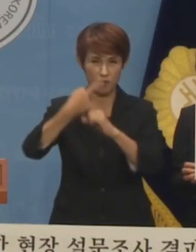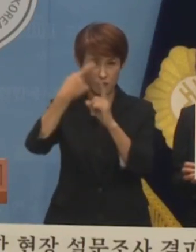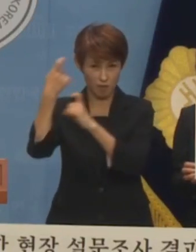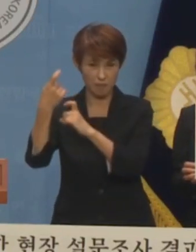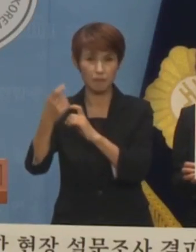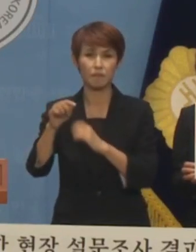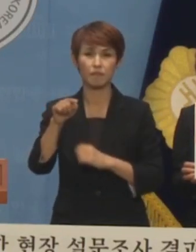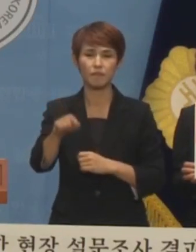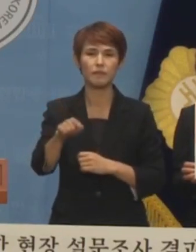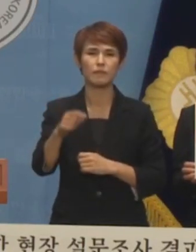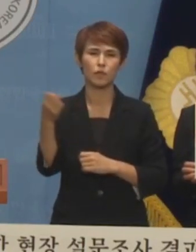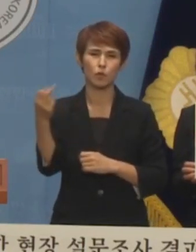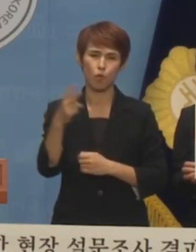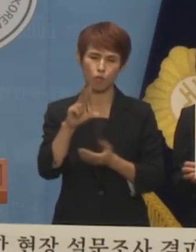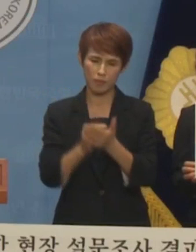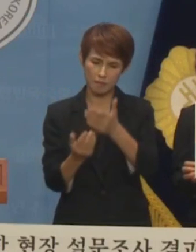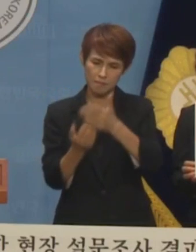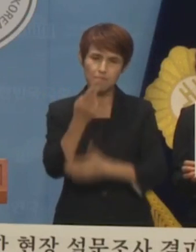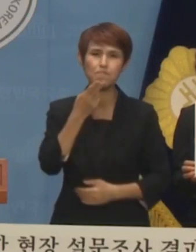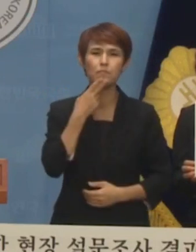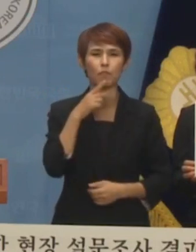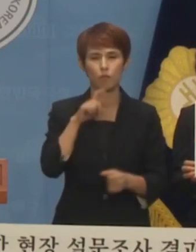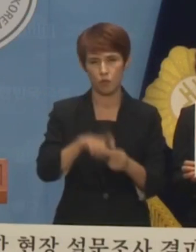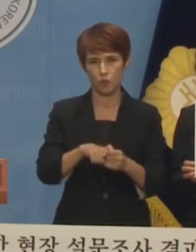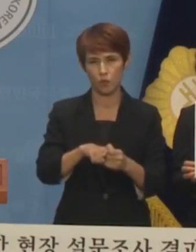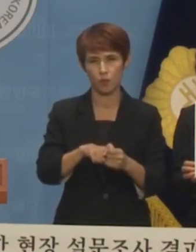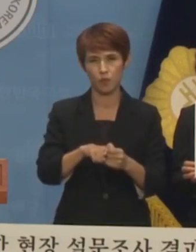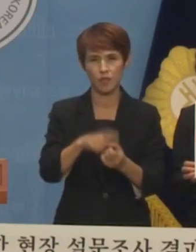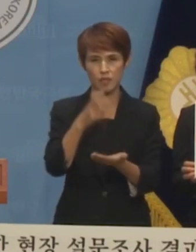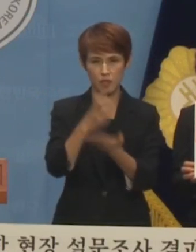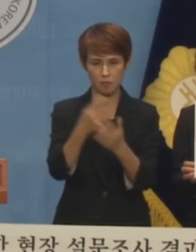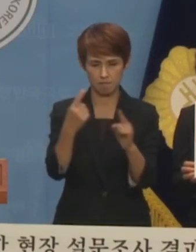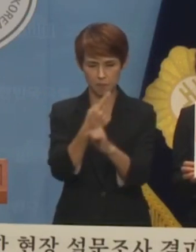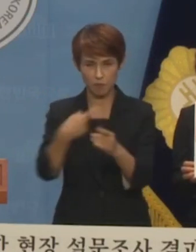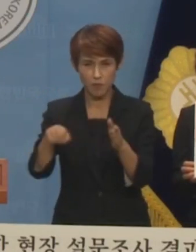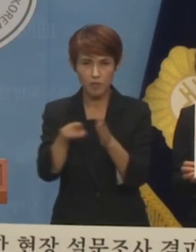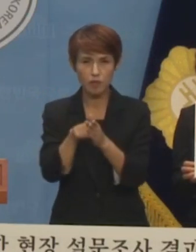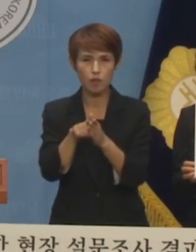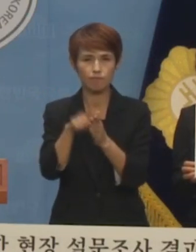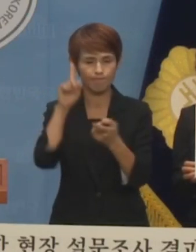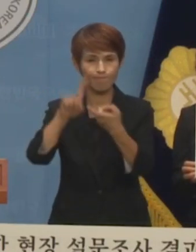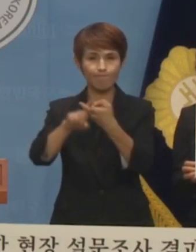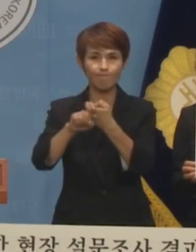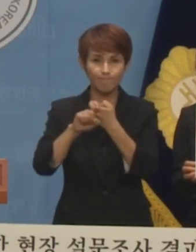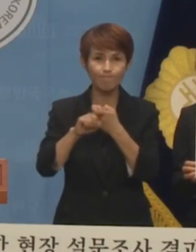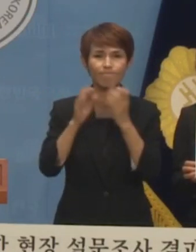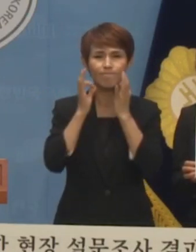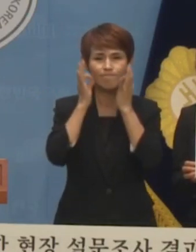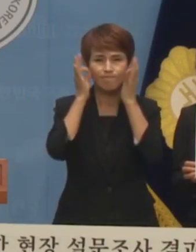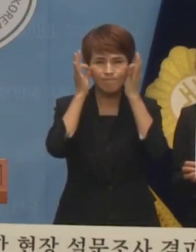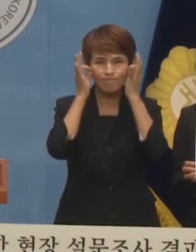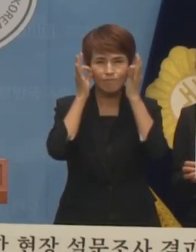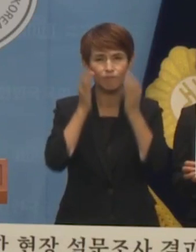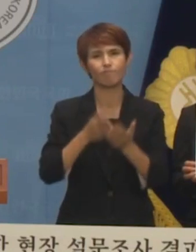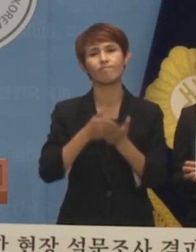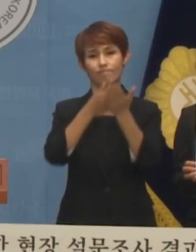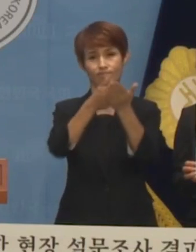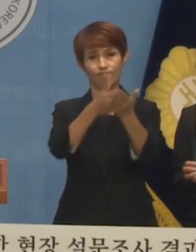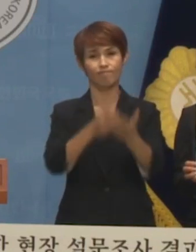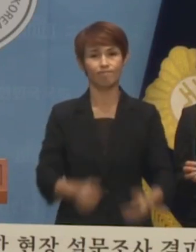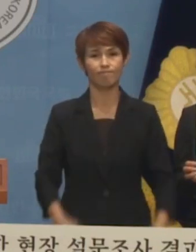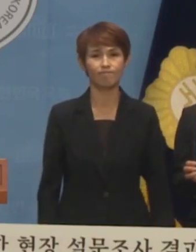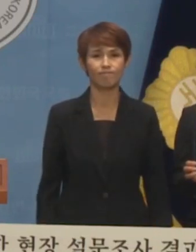반복되지 않도록 제도 개선과 예방에 보다 적극적인 관심과 노력을 강력하게